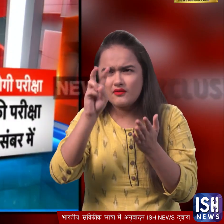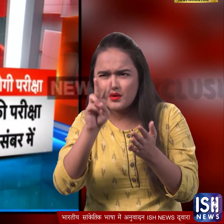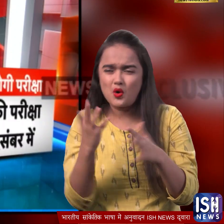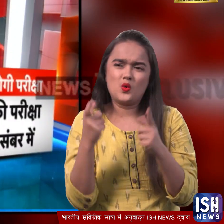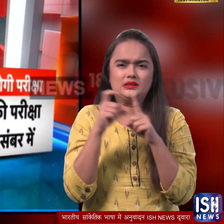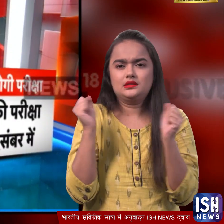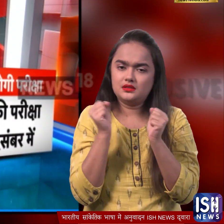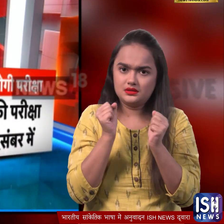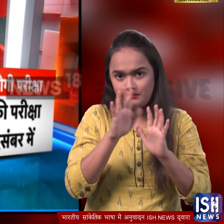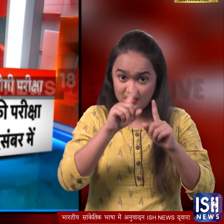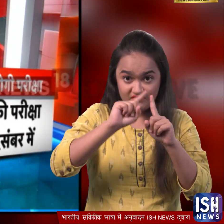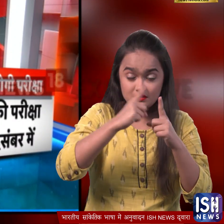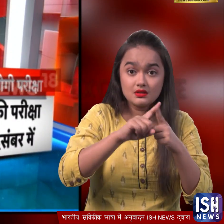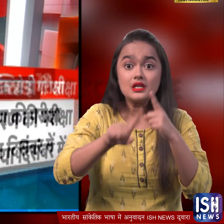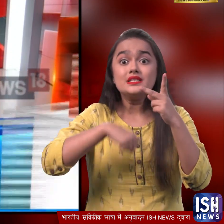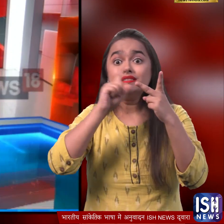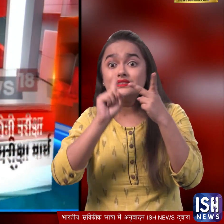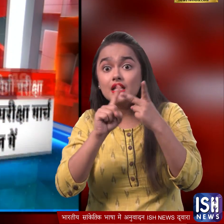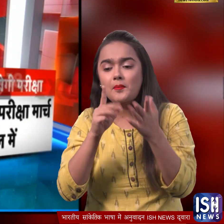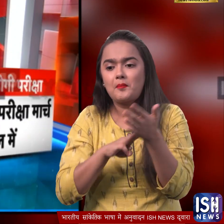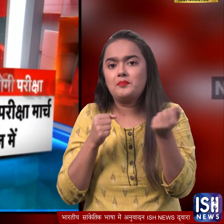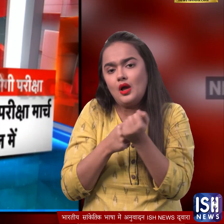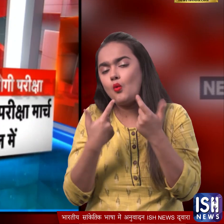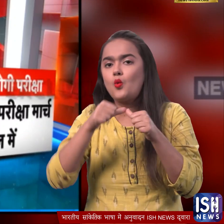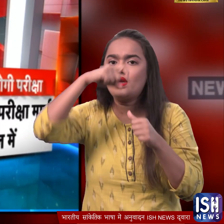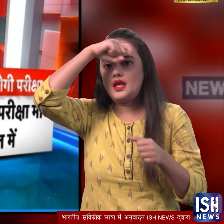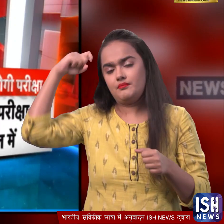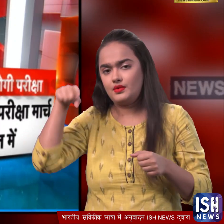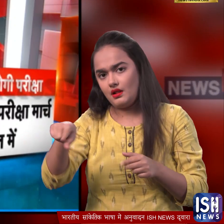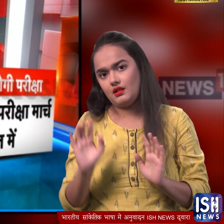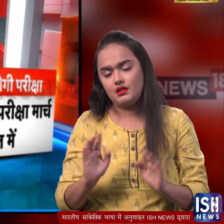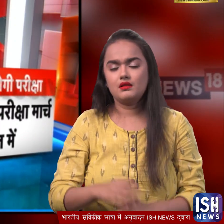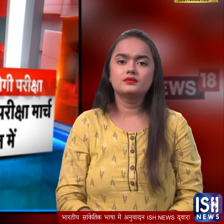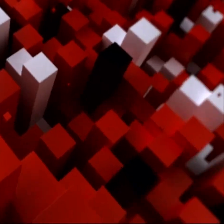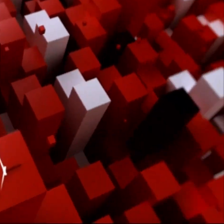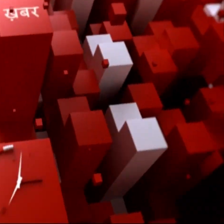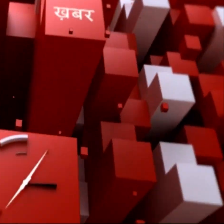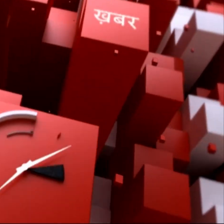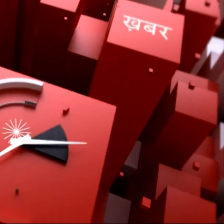नवंबर या दिसंबर में हो सकती है, जबकि दूसरे चरण की परीक्षा मार्च या अप्रैल में हो सकती है।